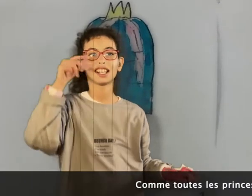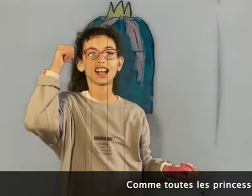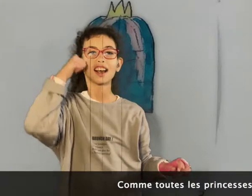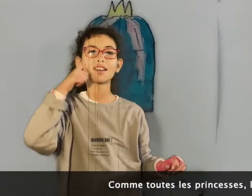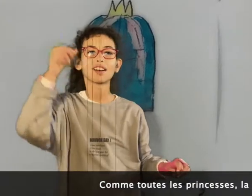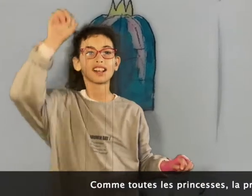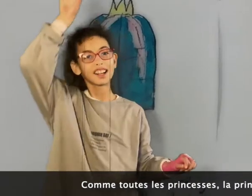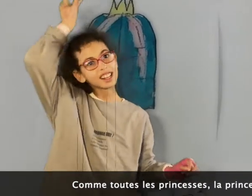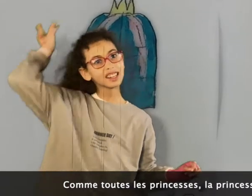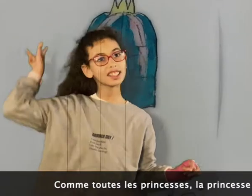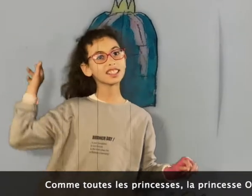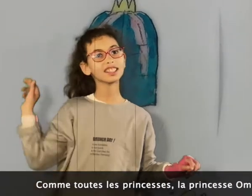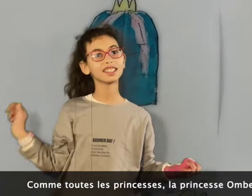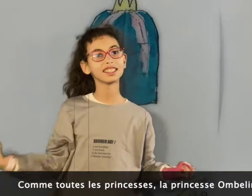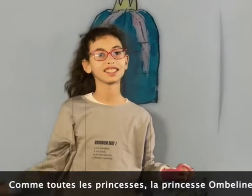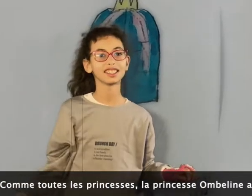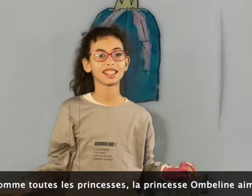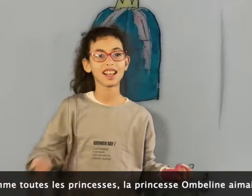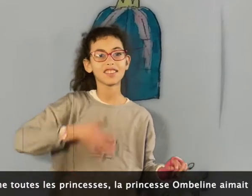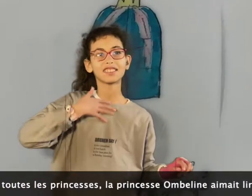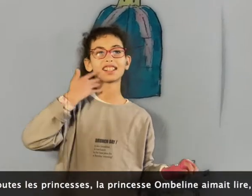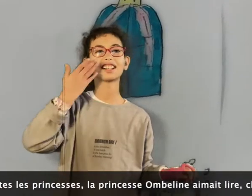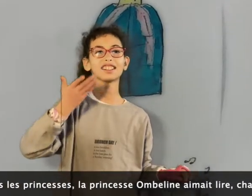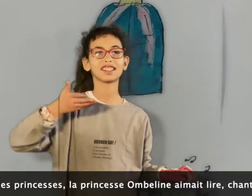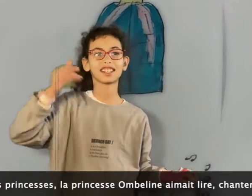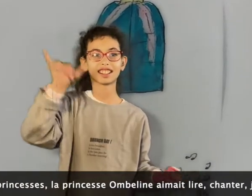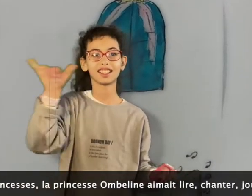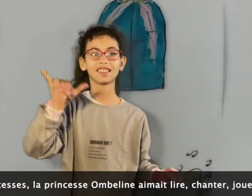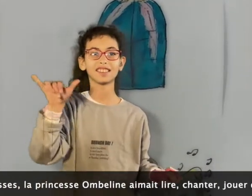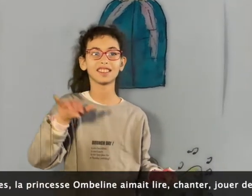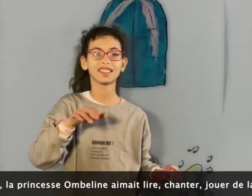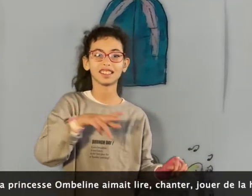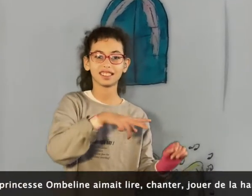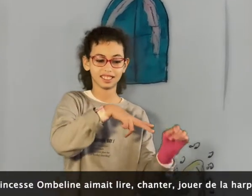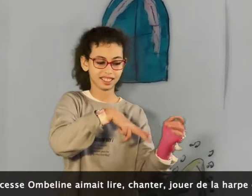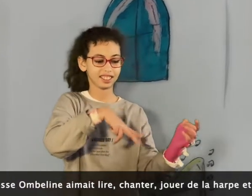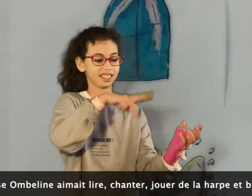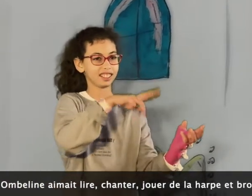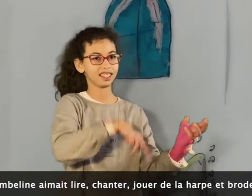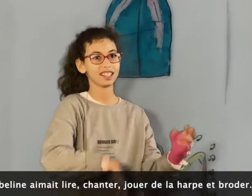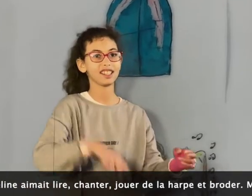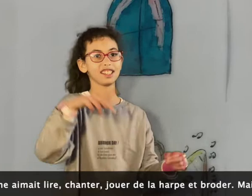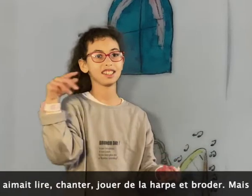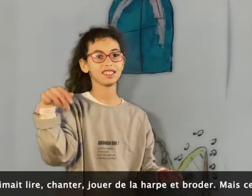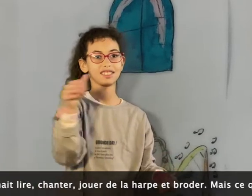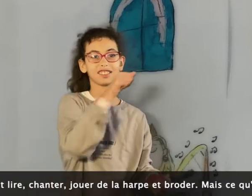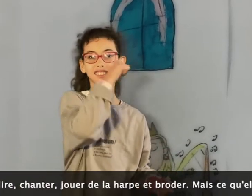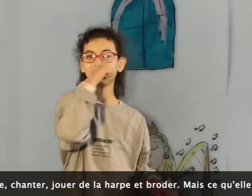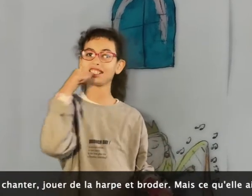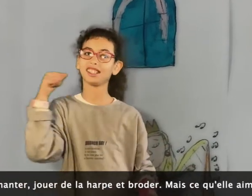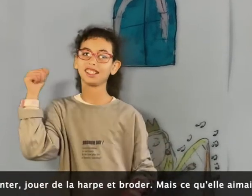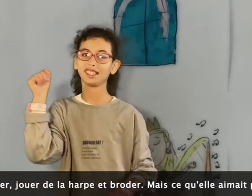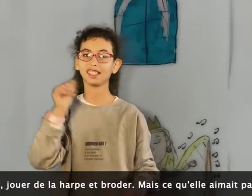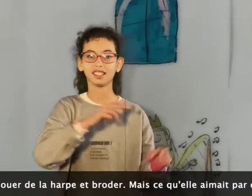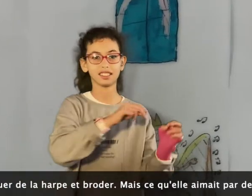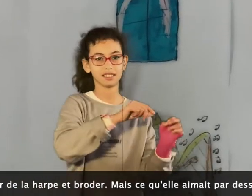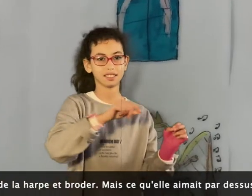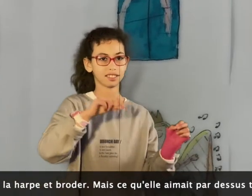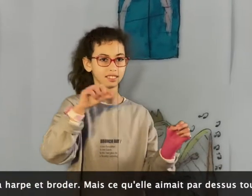Comme toutes les princesses, la princesse Ombeline aimait lire, chanter, jouer de la harpe et